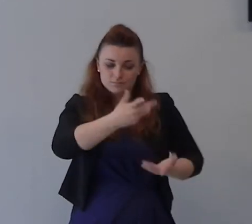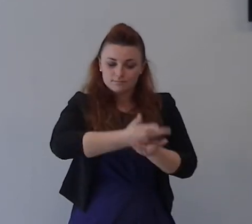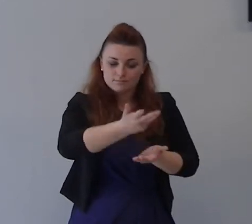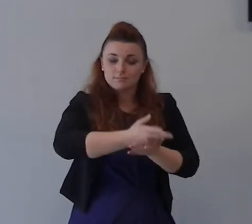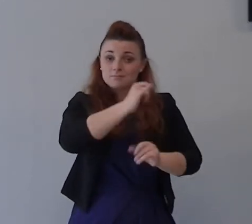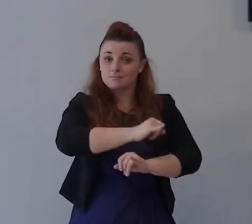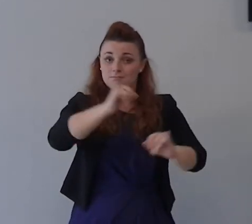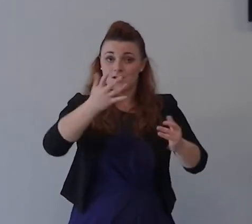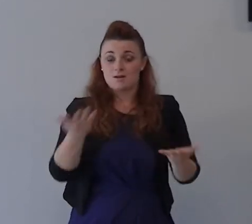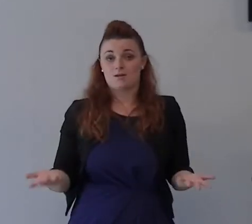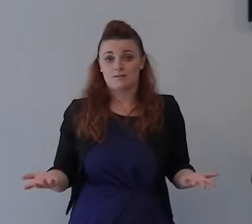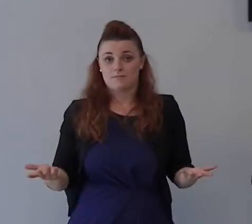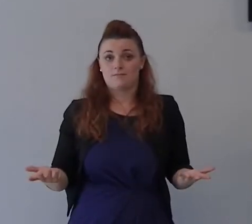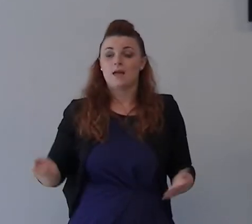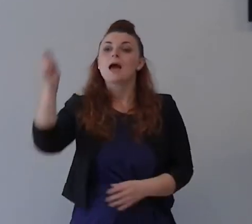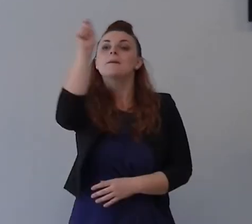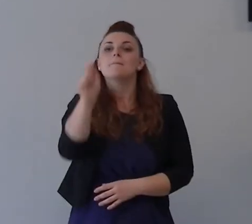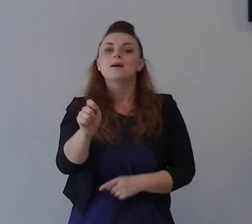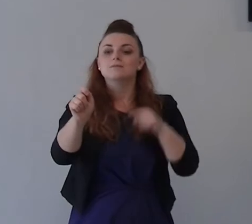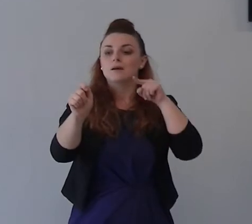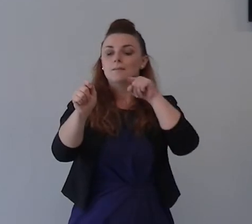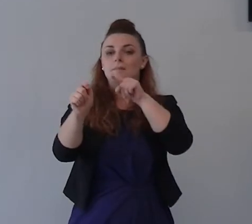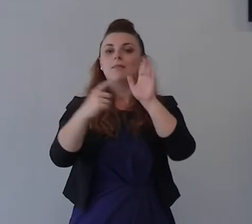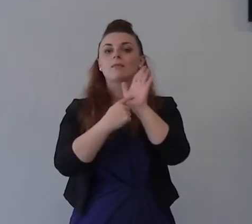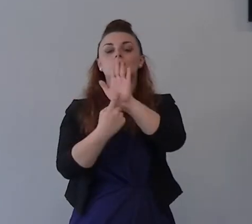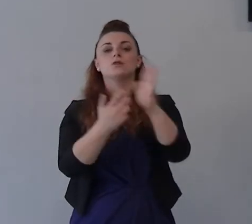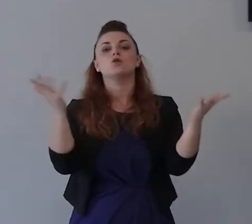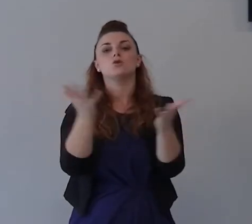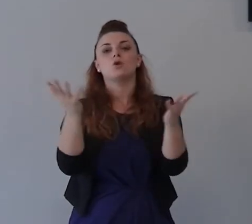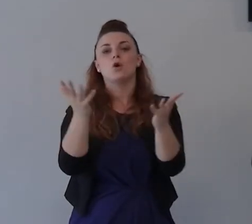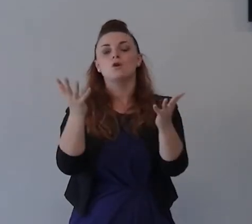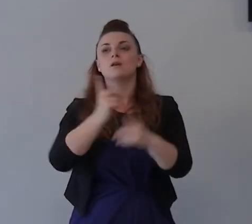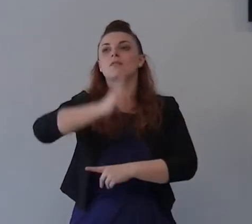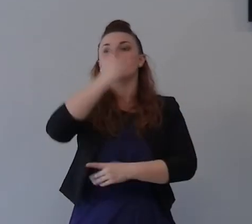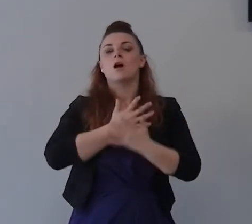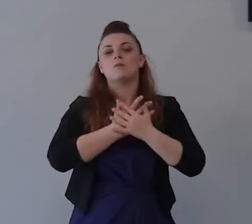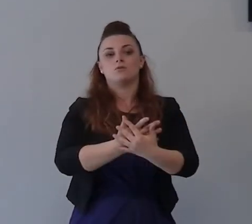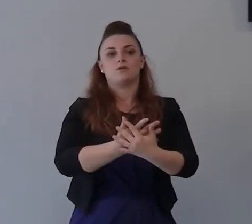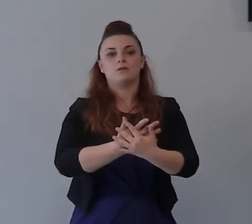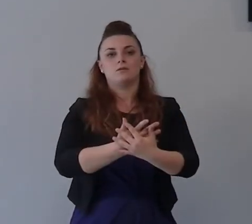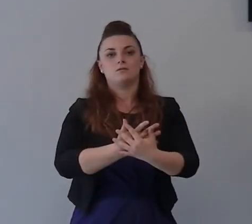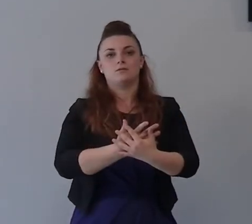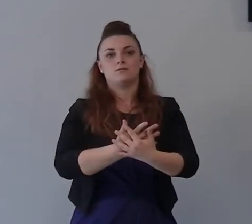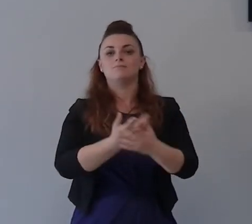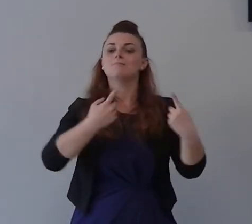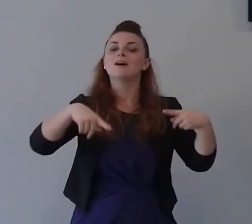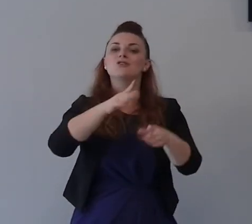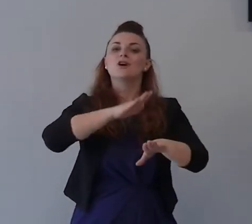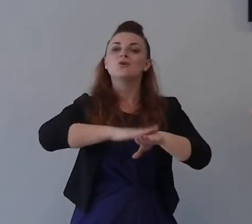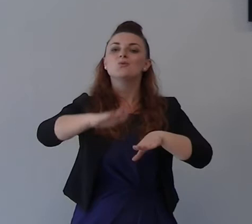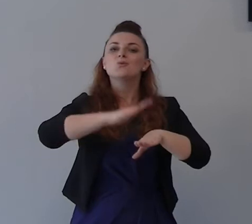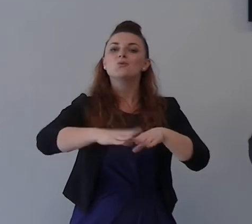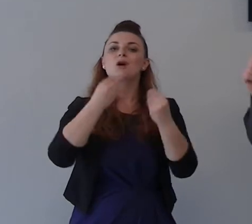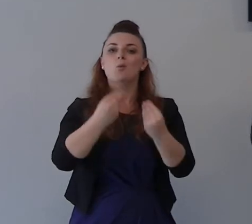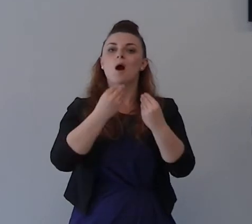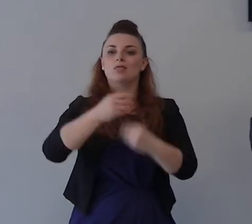Pasqua è il segno dell'amore di Dio, ma spesso lo usiamo soltanto a Pasqua.